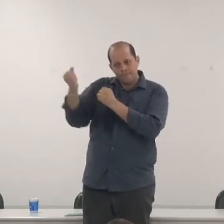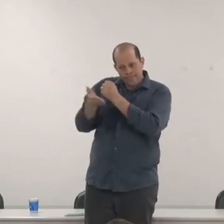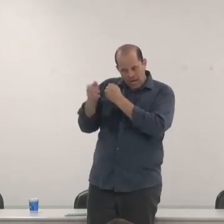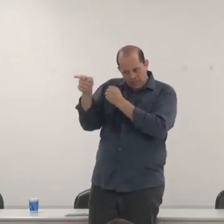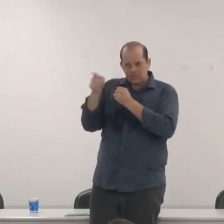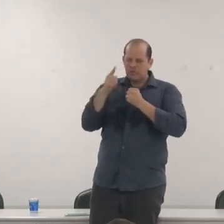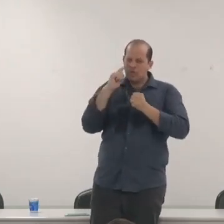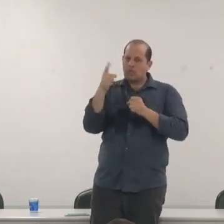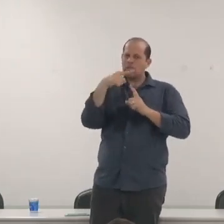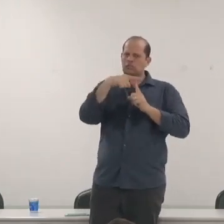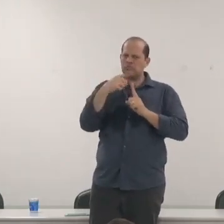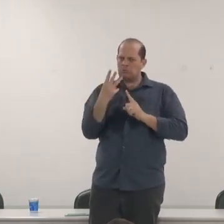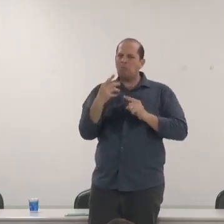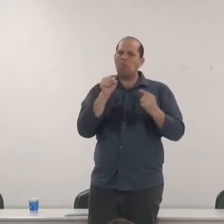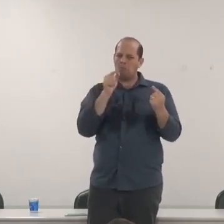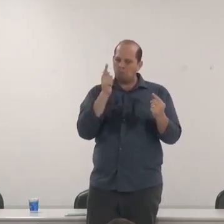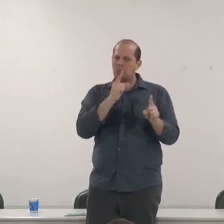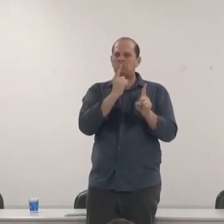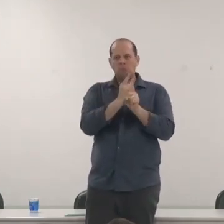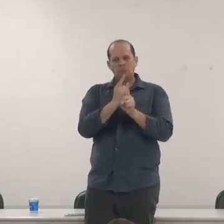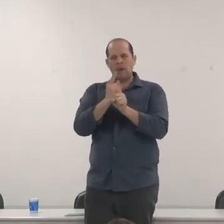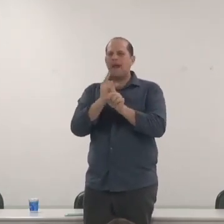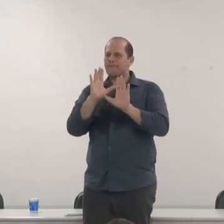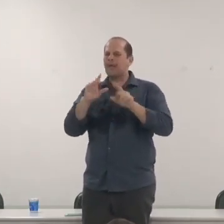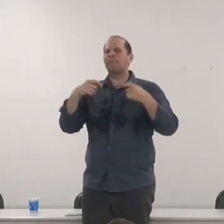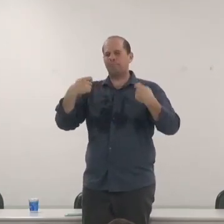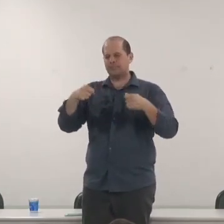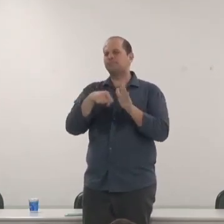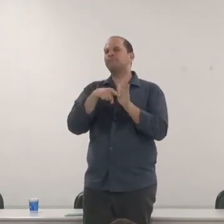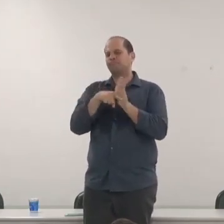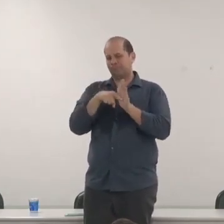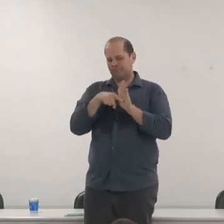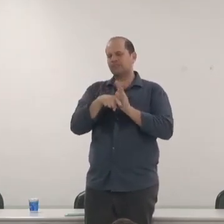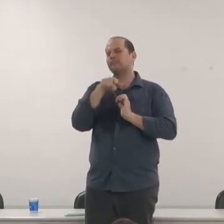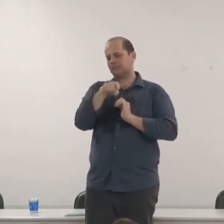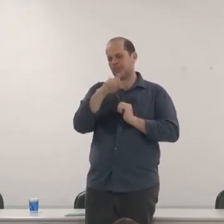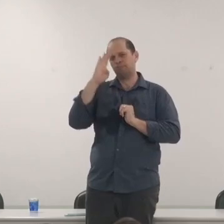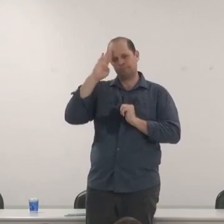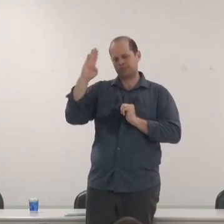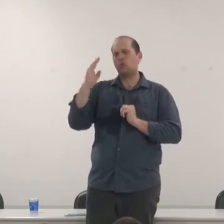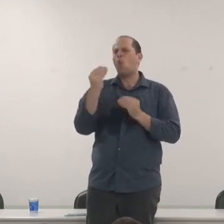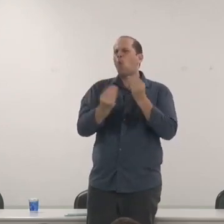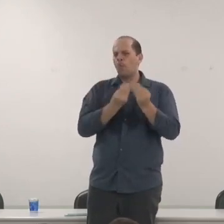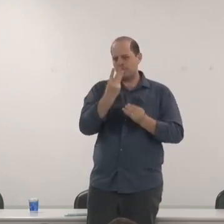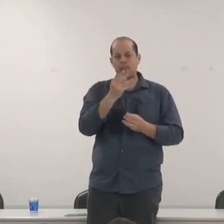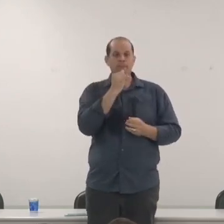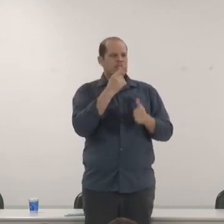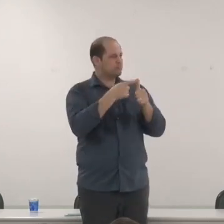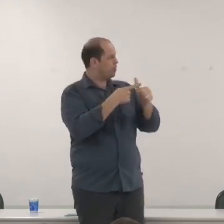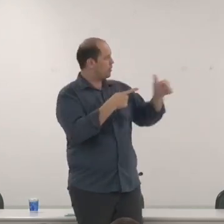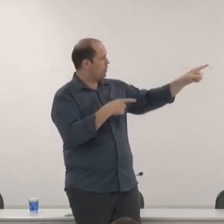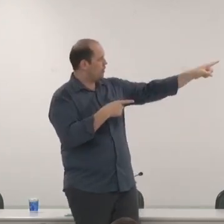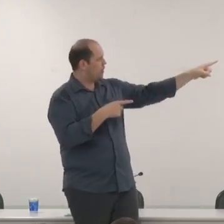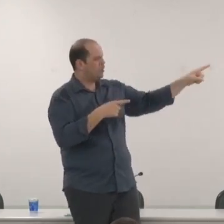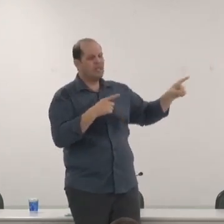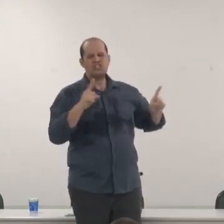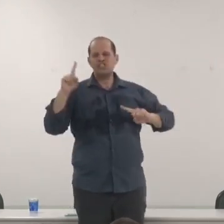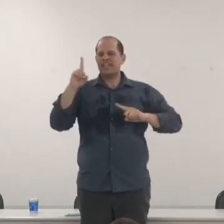gestos humanos, e, com base na pesquisa desse autor, foi que eu comecei a fazer as identificações no corpus que eu tinha selecionado. Eu trago aqui